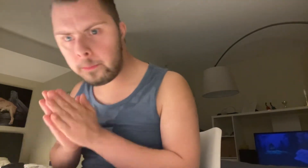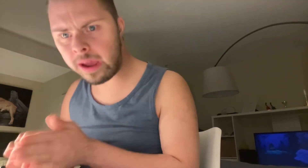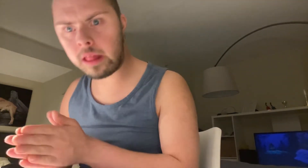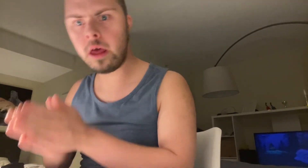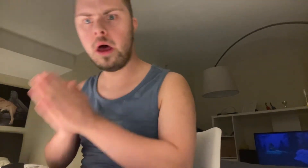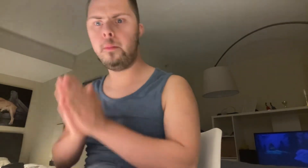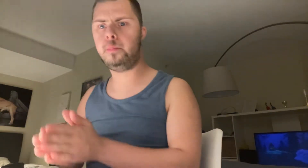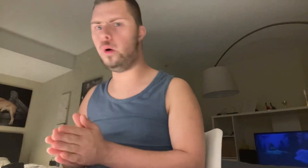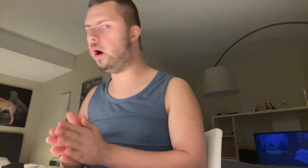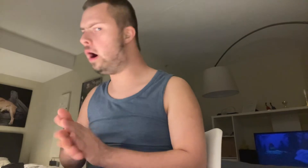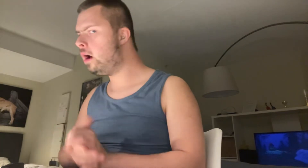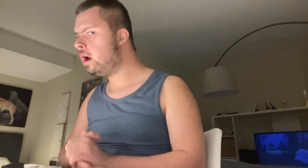kommit